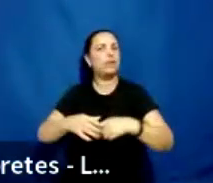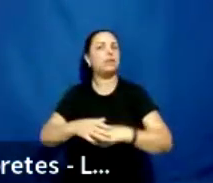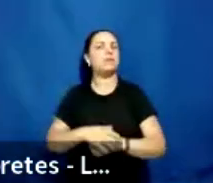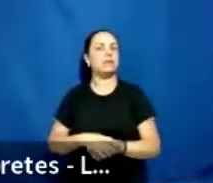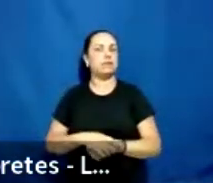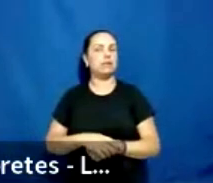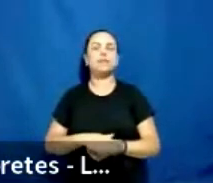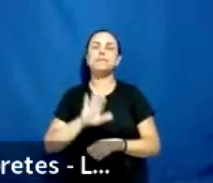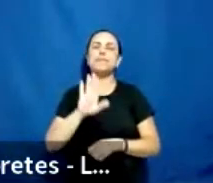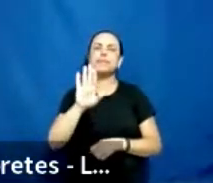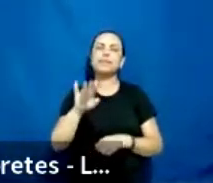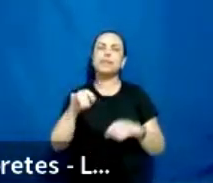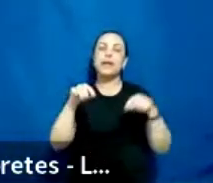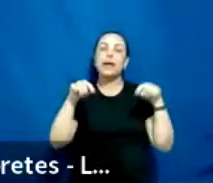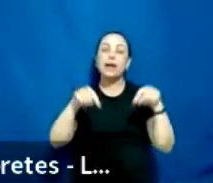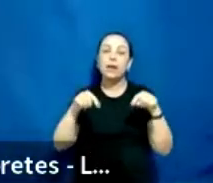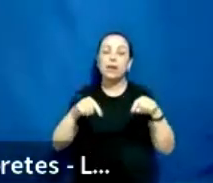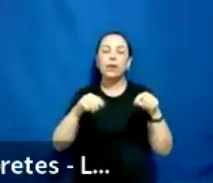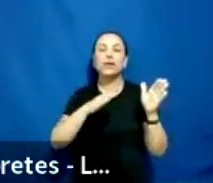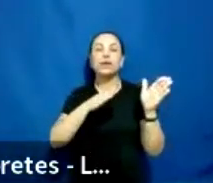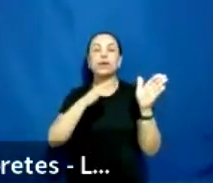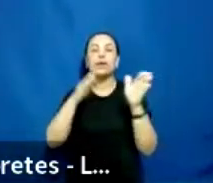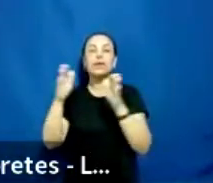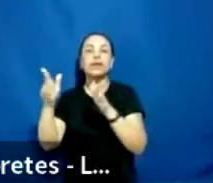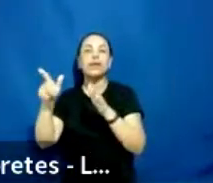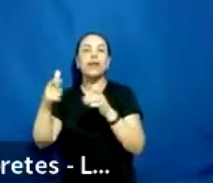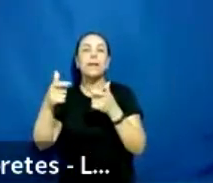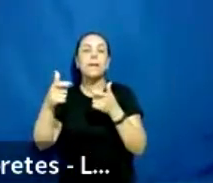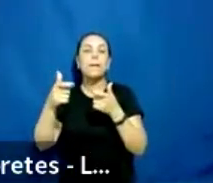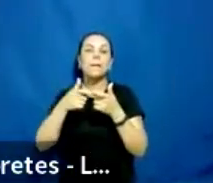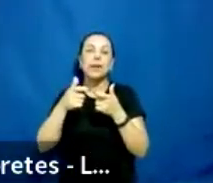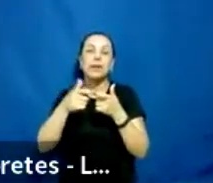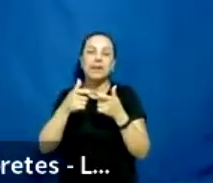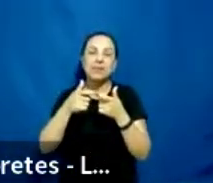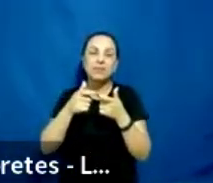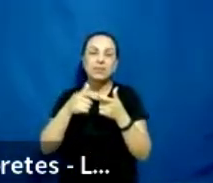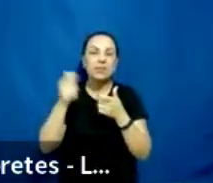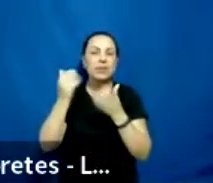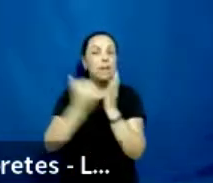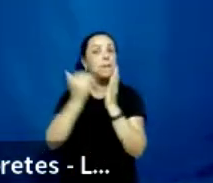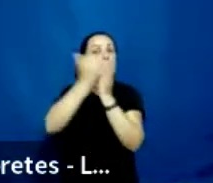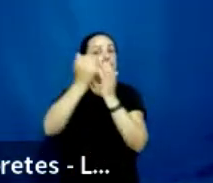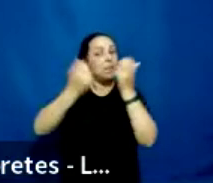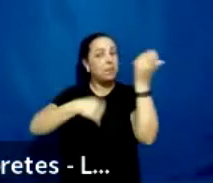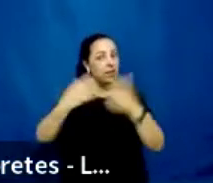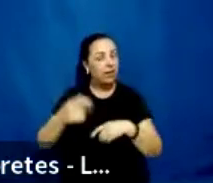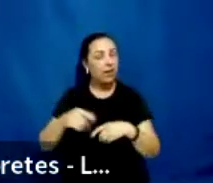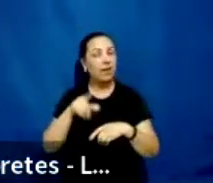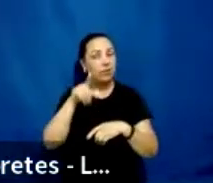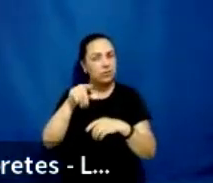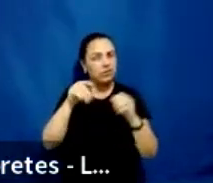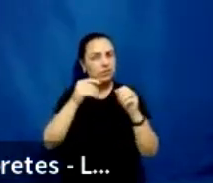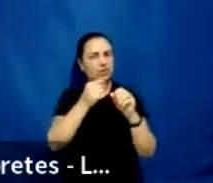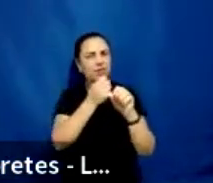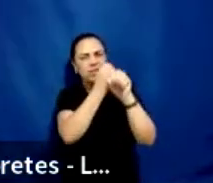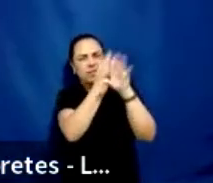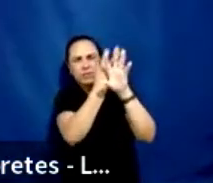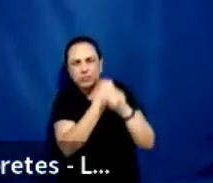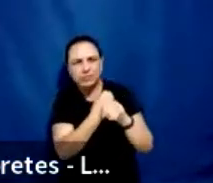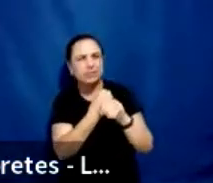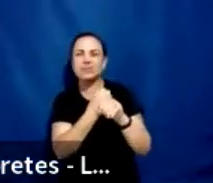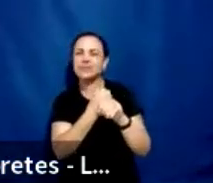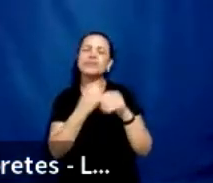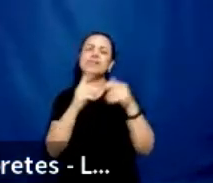pouquinho mais, aguente aí, fica aí, que tem muita coisa boa essa noite, você não vai se arrepender de estar